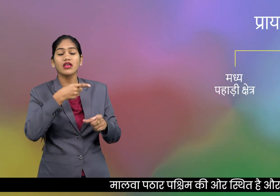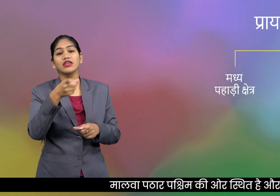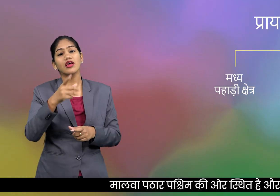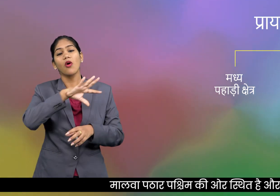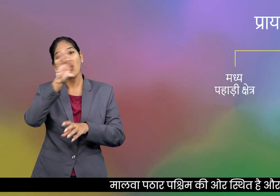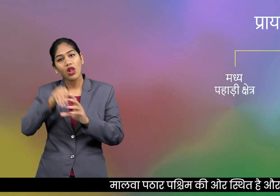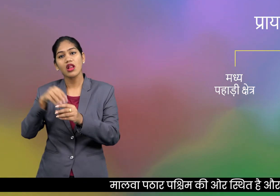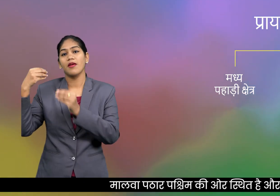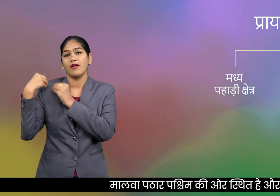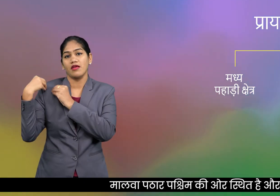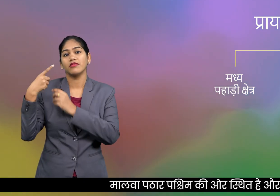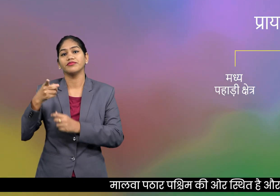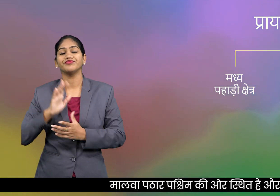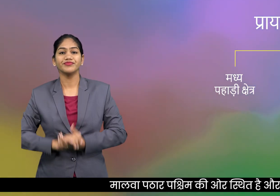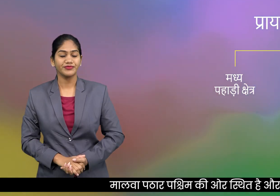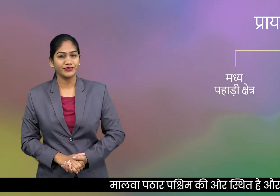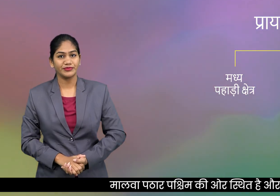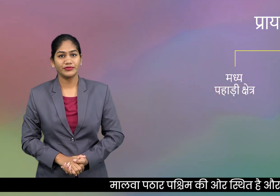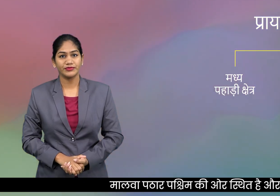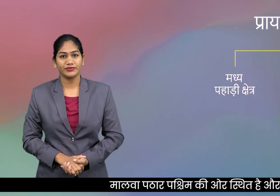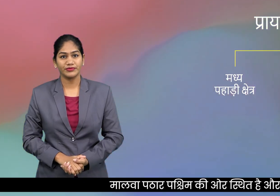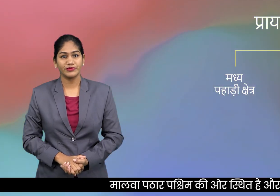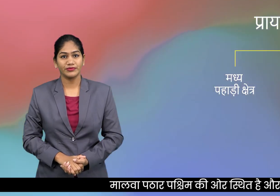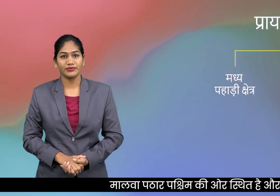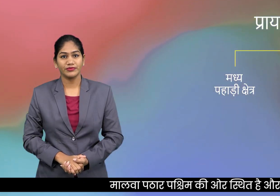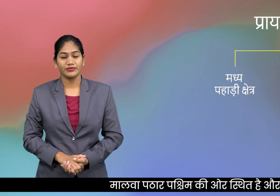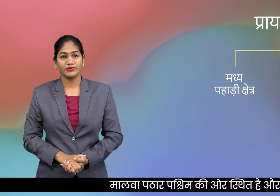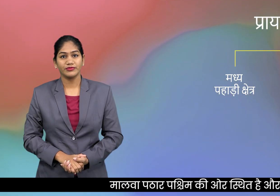मालवा पठार पश्चिम की ओर स्थित है और